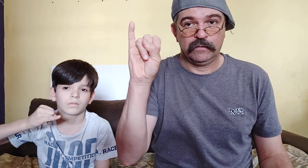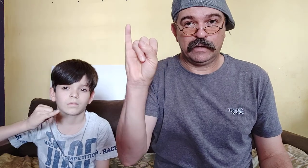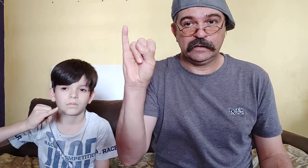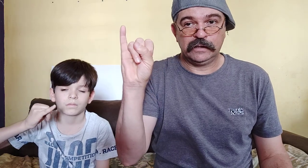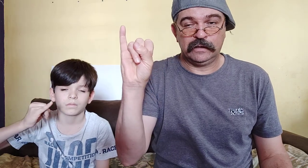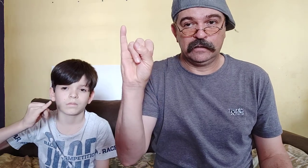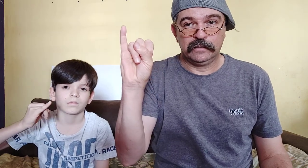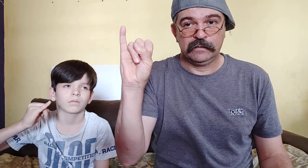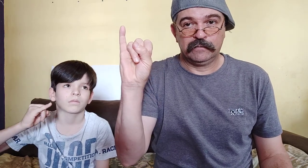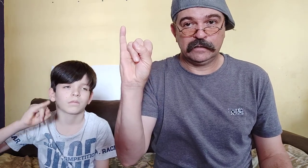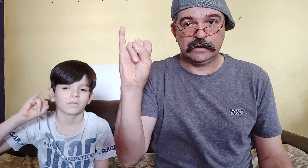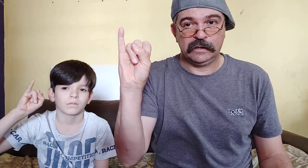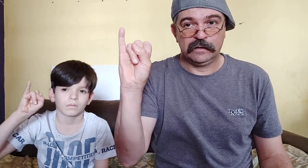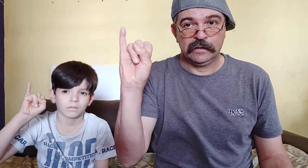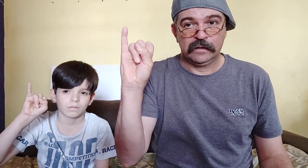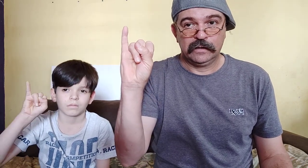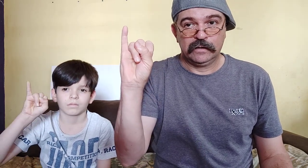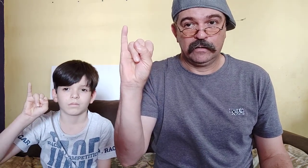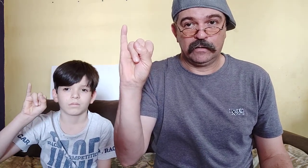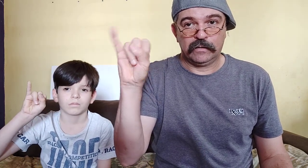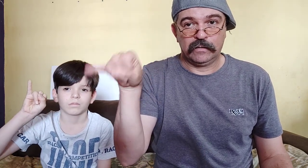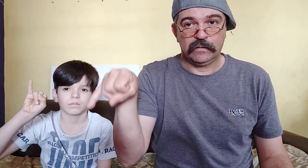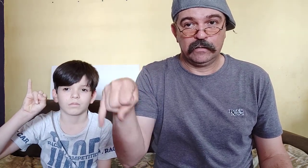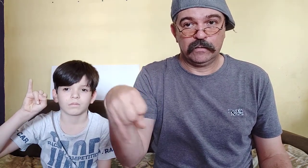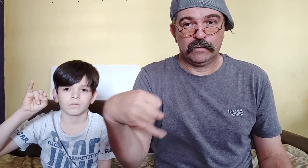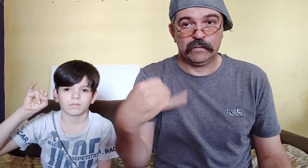Faz assim. Faz assim. Ó.